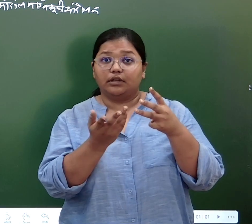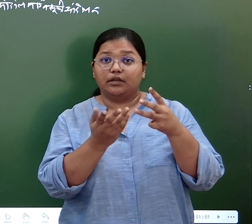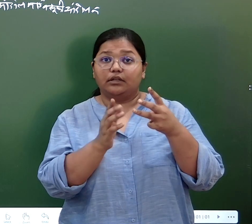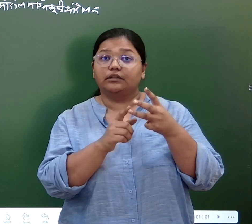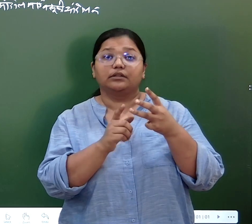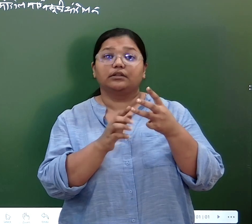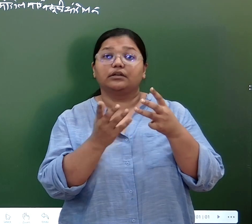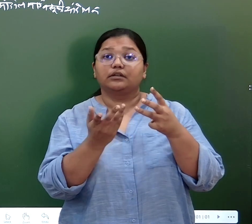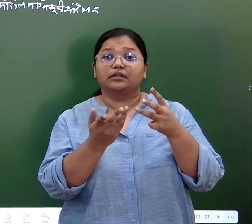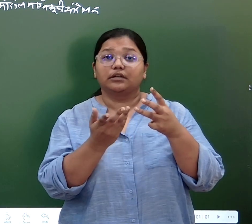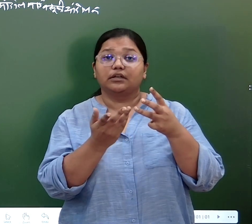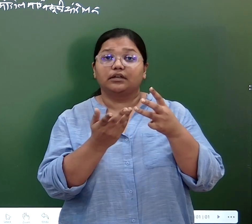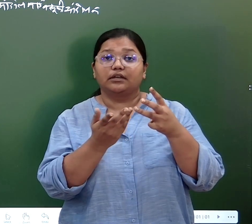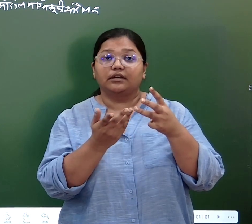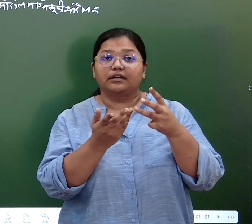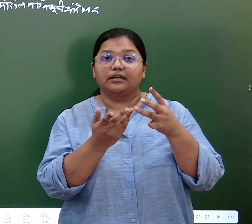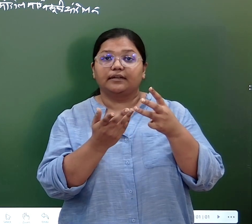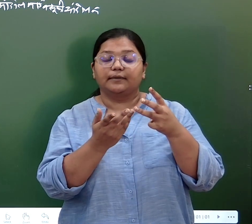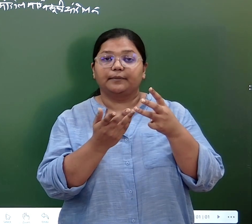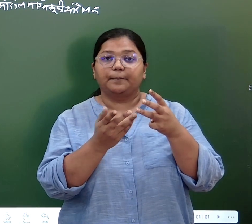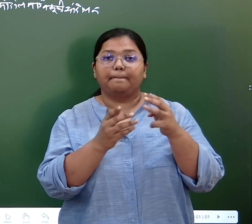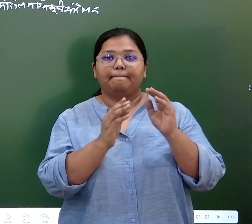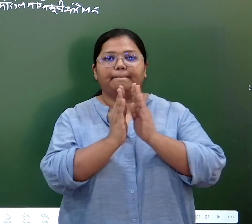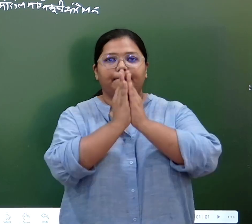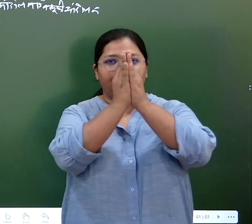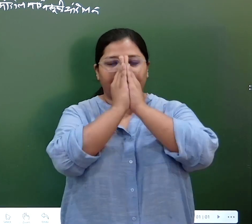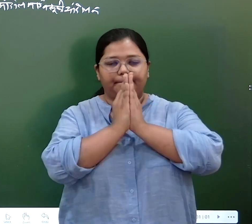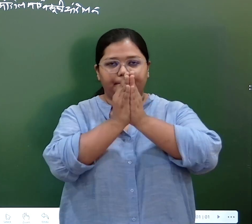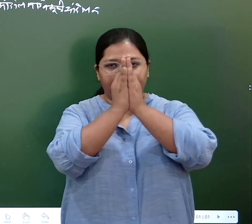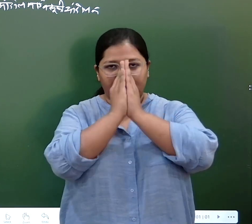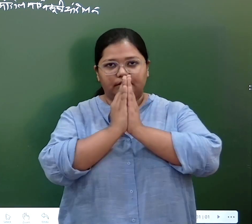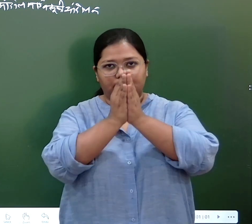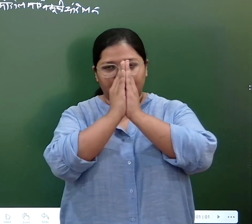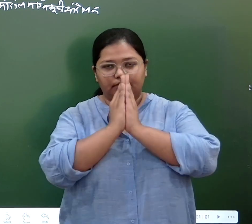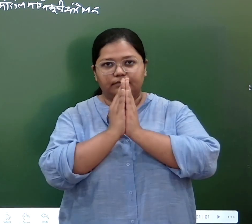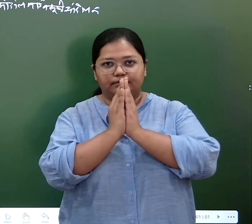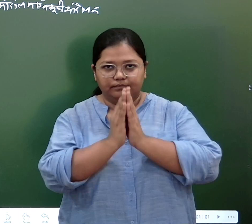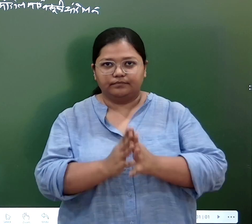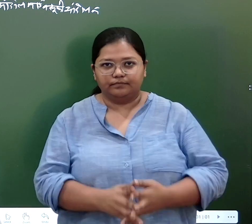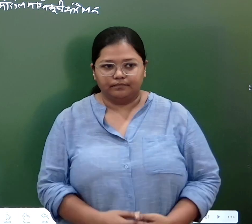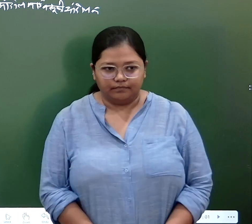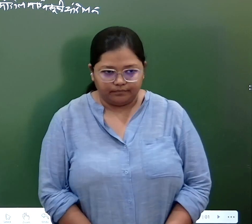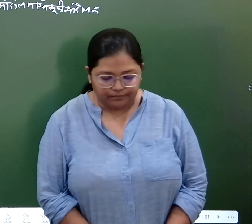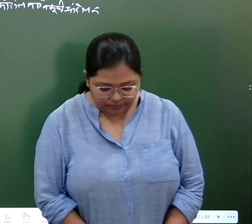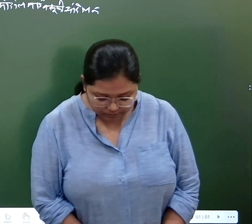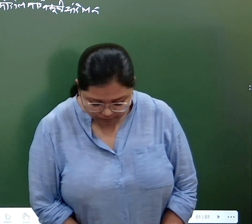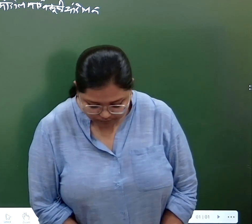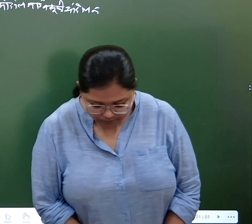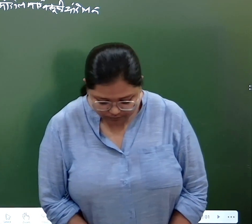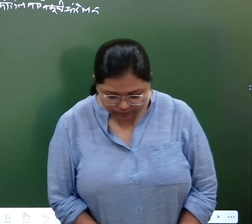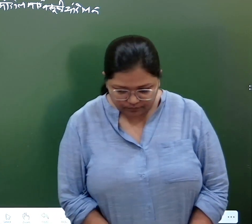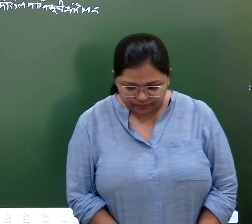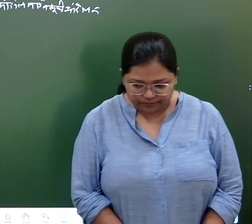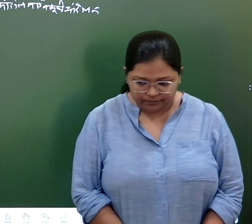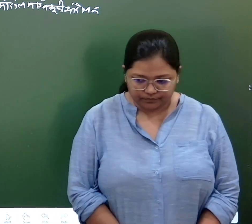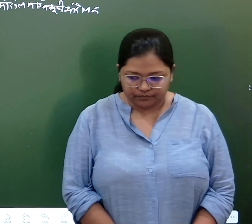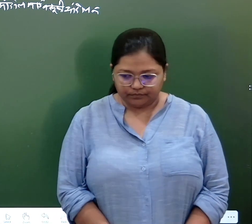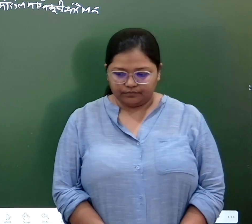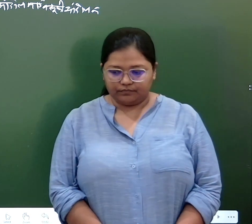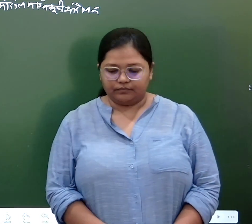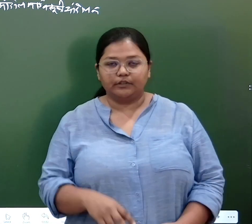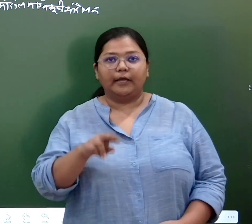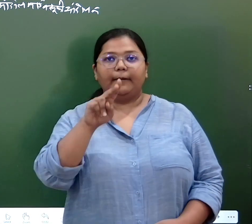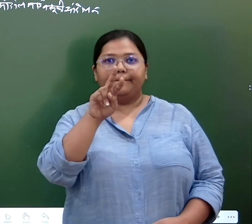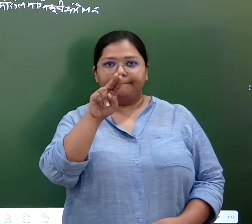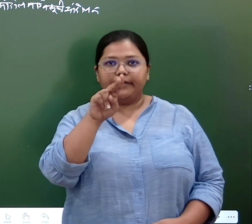मुक्ति या मोक्ष कैसे मिलता है, ये तीन चीज़ों के द्वारा बताया गया है, ठीक है। अगर कंफ्यूजन हो रहा है तो मैं